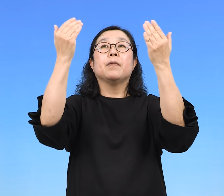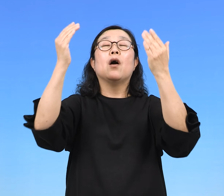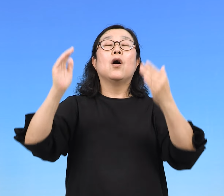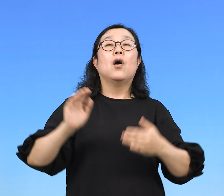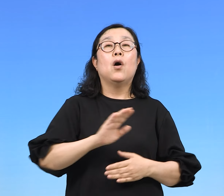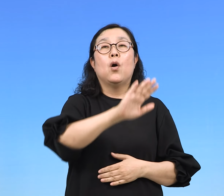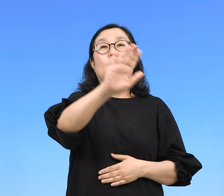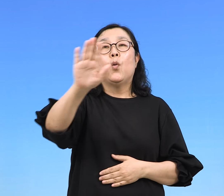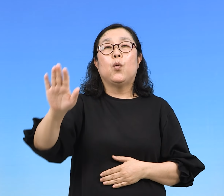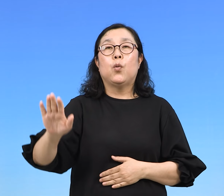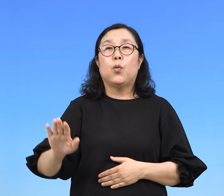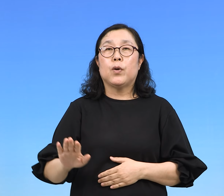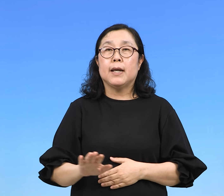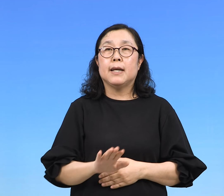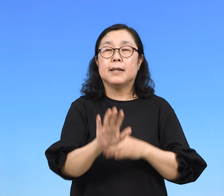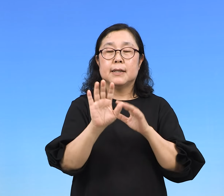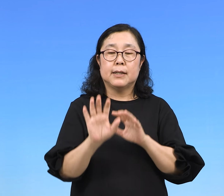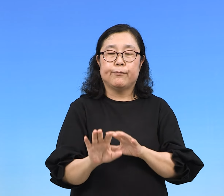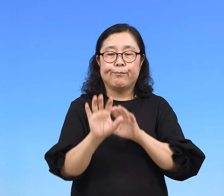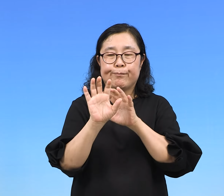찬양하며 우리는 전진하리.